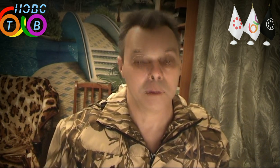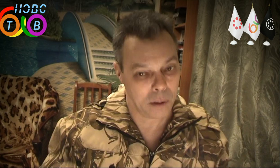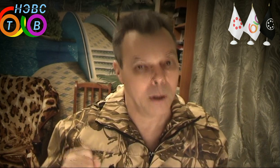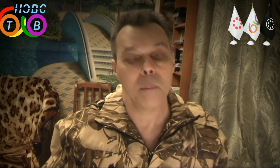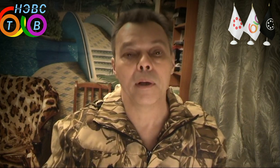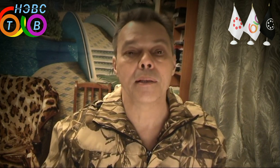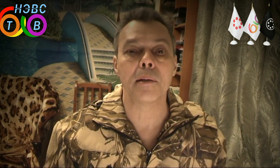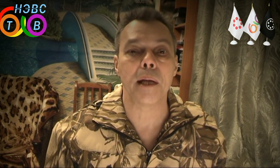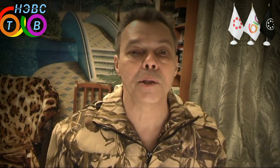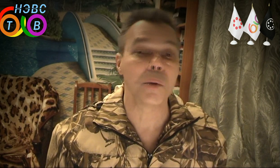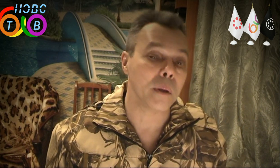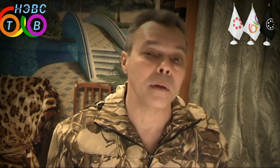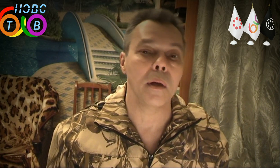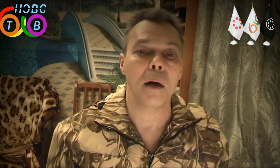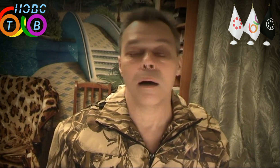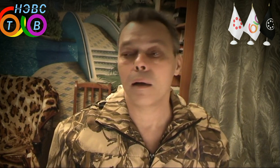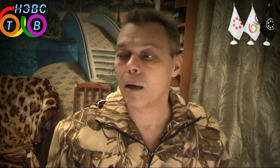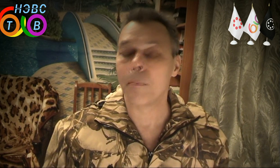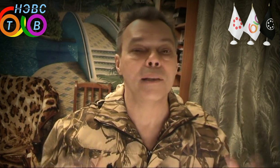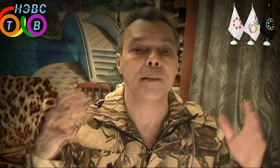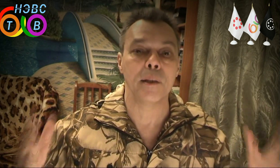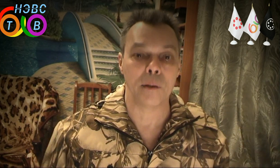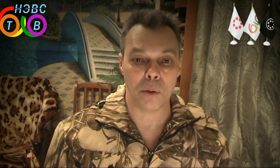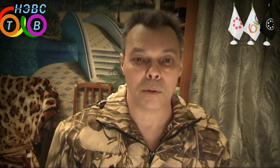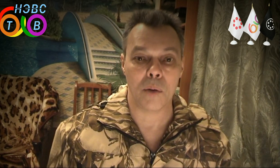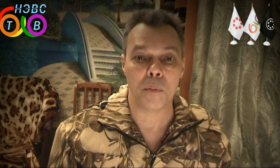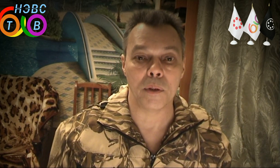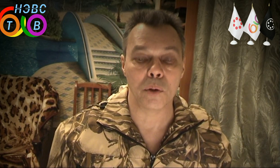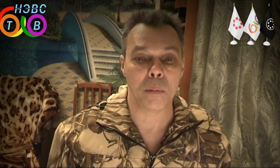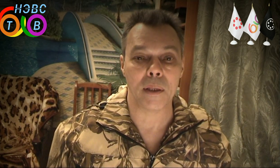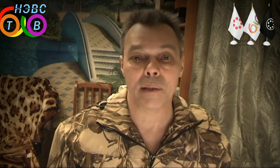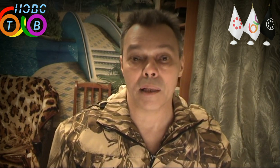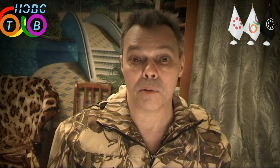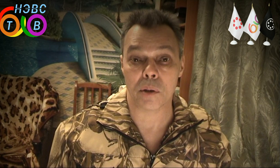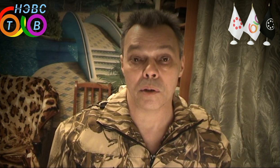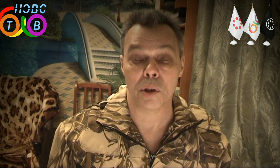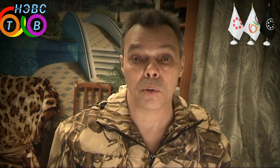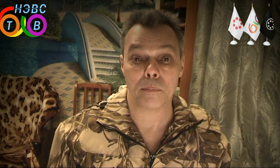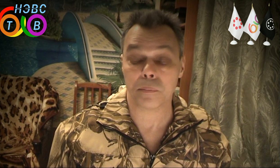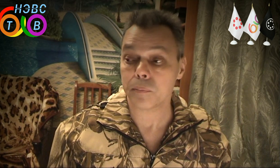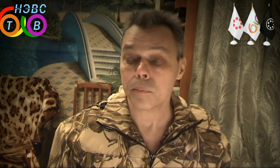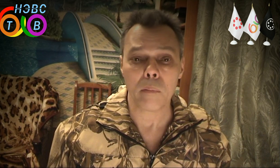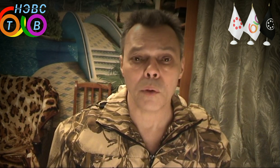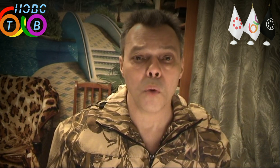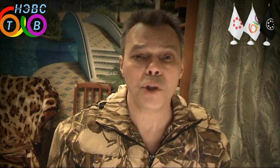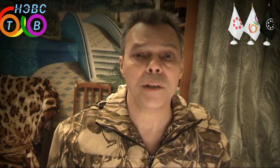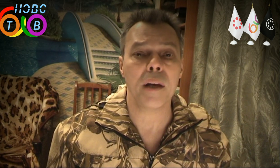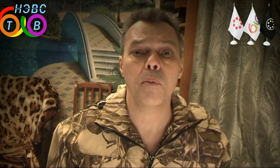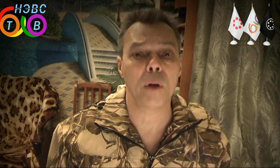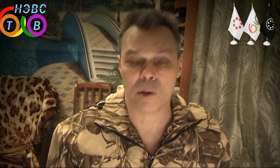и приказал стать женой, или обольстил ее, да, убедил, чтобы она стала его женой. Но уже не ребенок